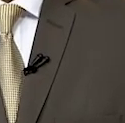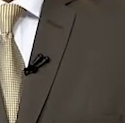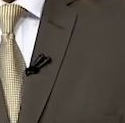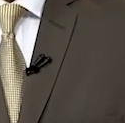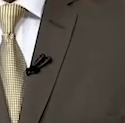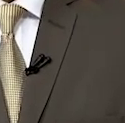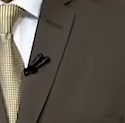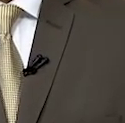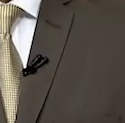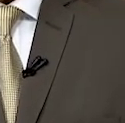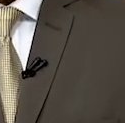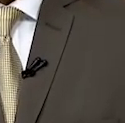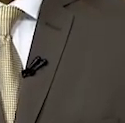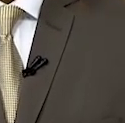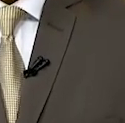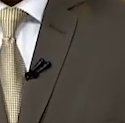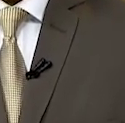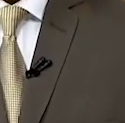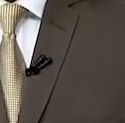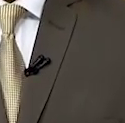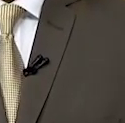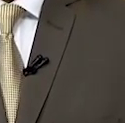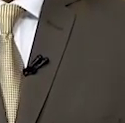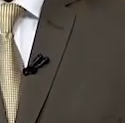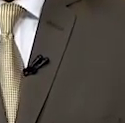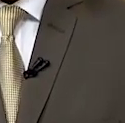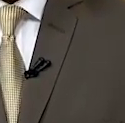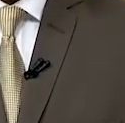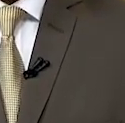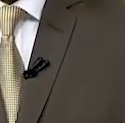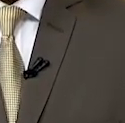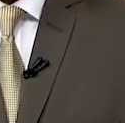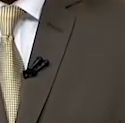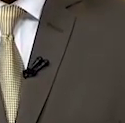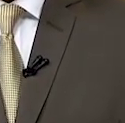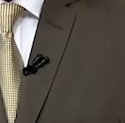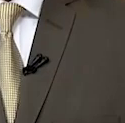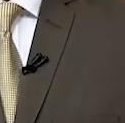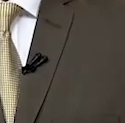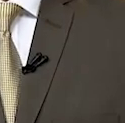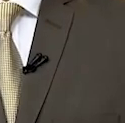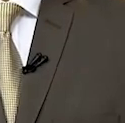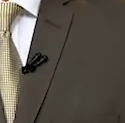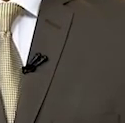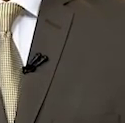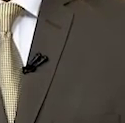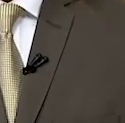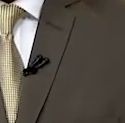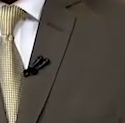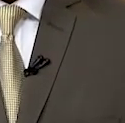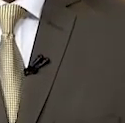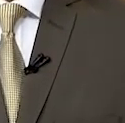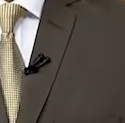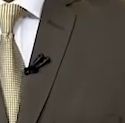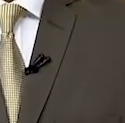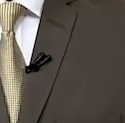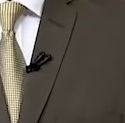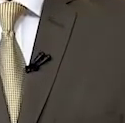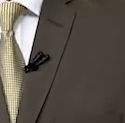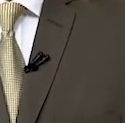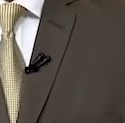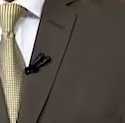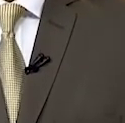pagar isso com uma tranquilidade maior quando houver a retomada que vai acontecer da economia. Daqui a pouco as lojas estão reabrindo, as